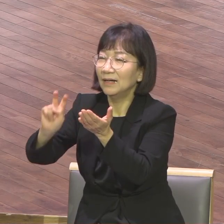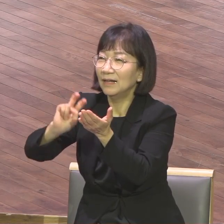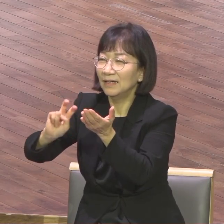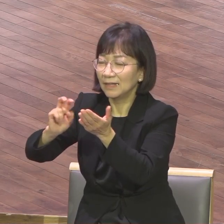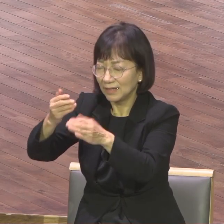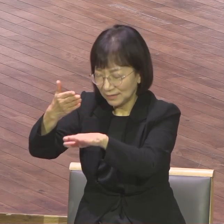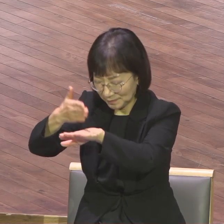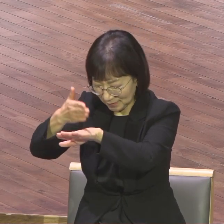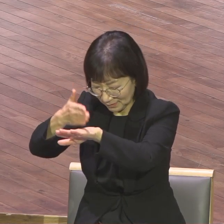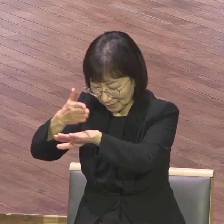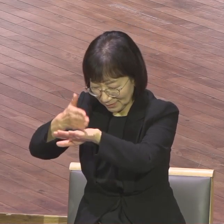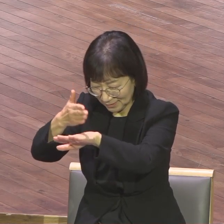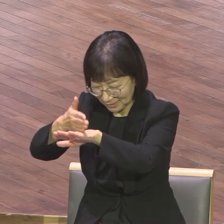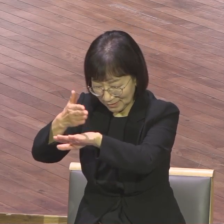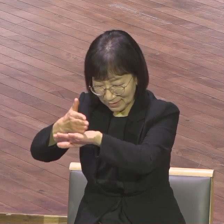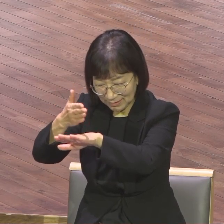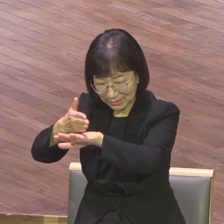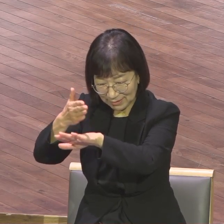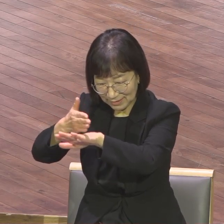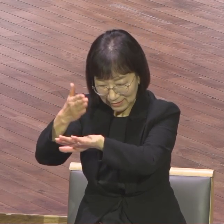감사하는 그러한 여러분